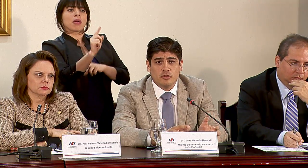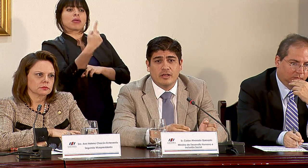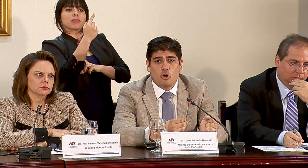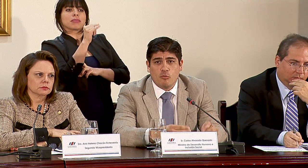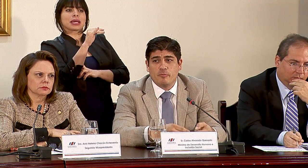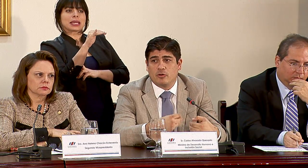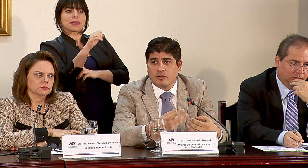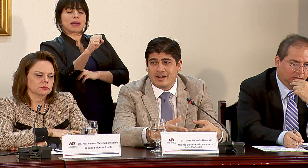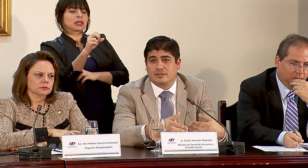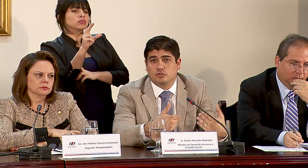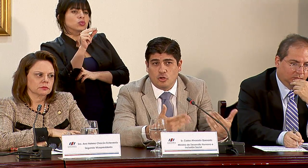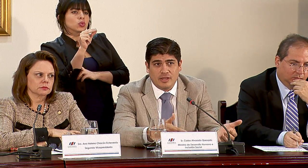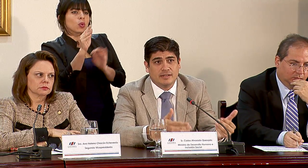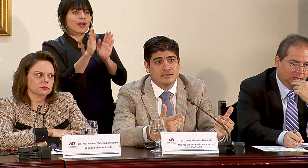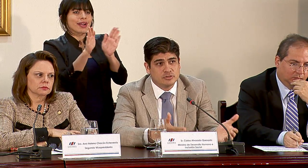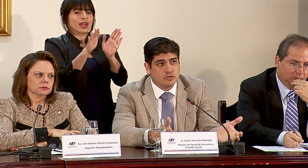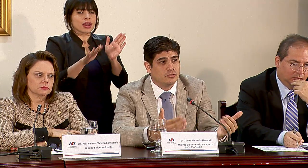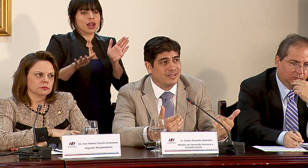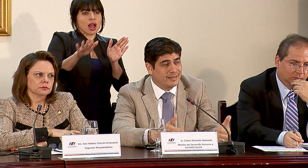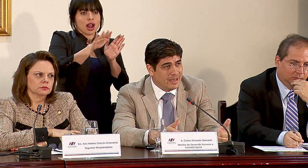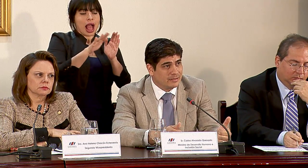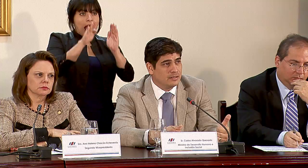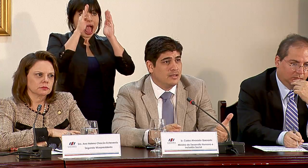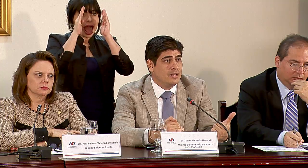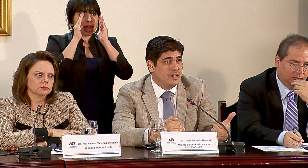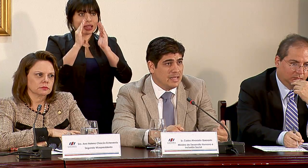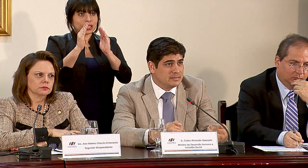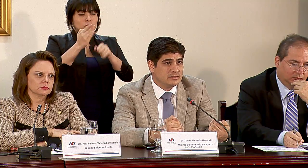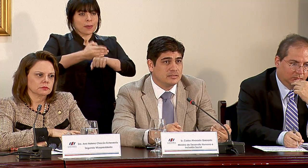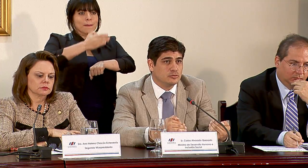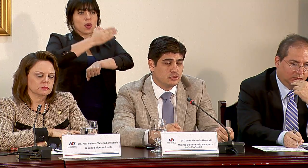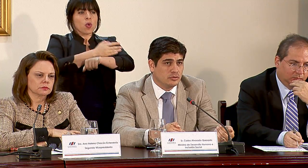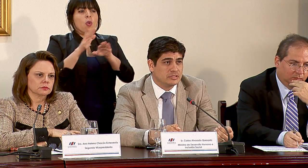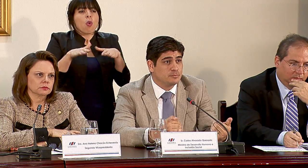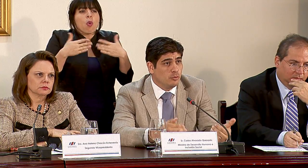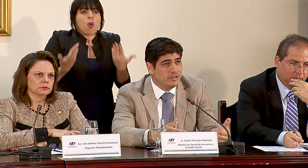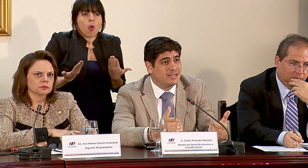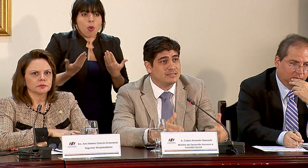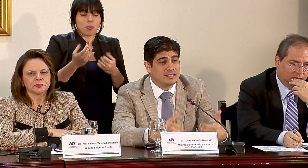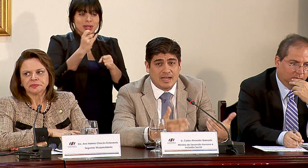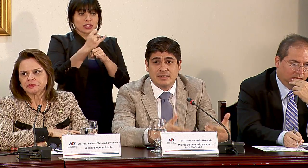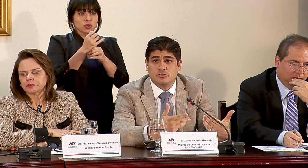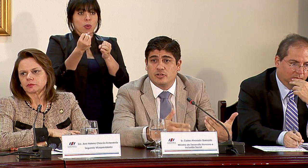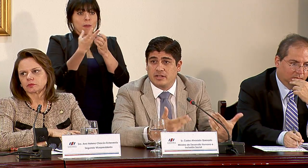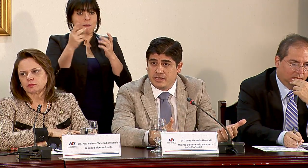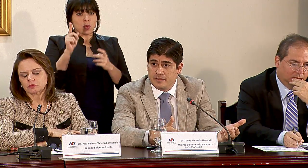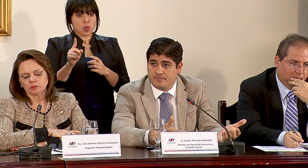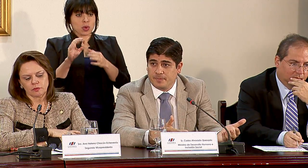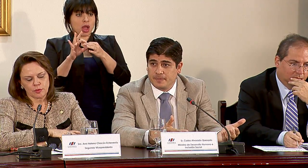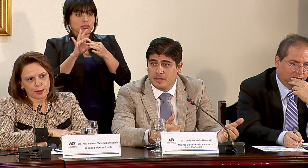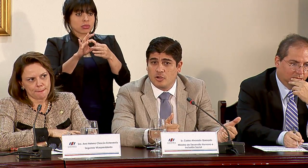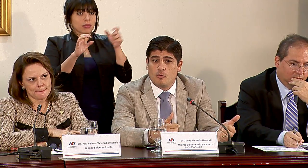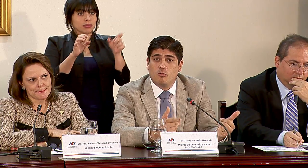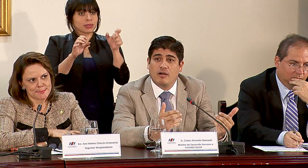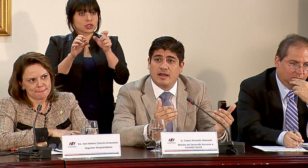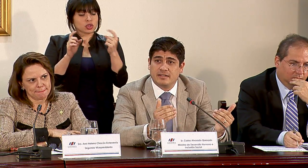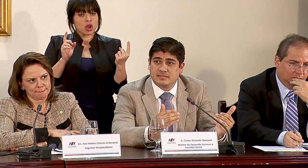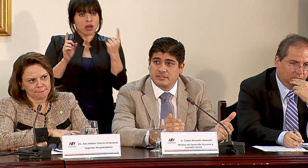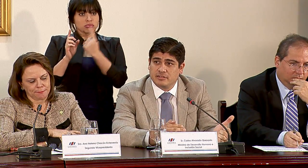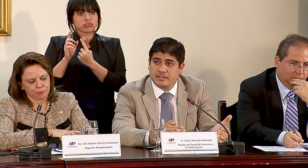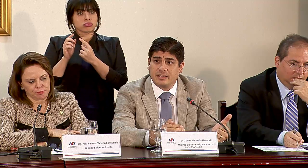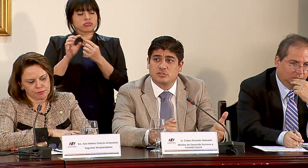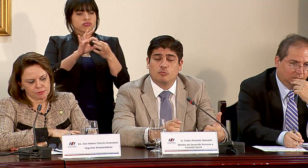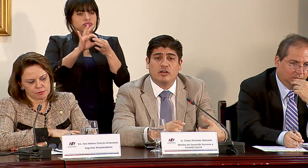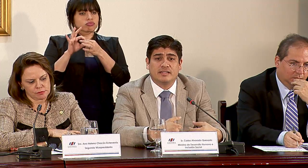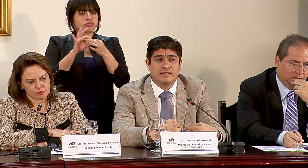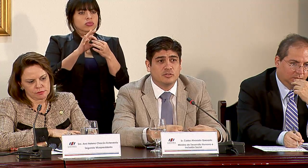sino de cómo mejorar toda la atención que dan las instituciones públicas a la ciudadanía. Cómo bajar